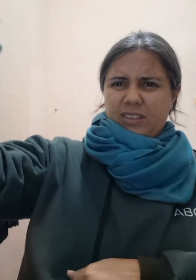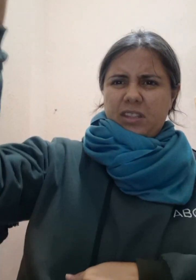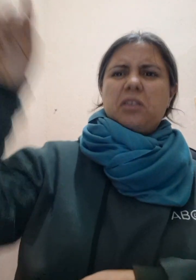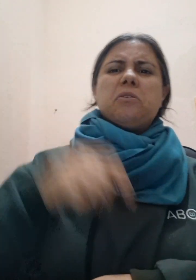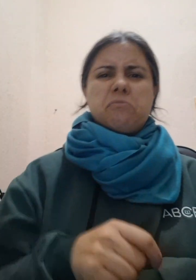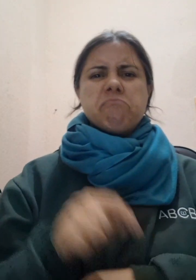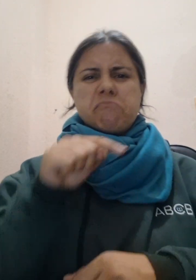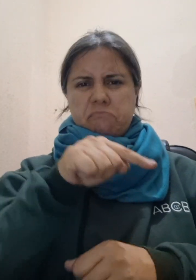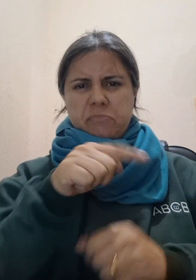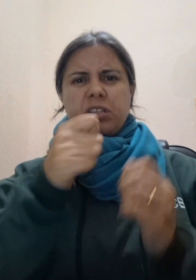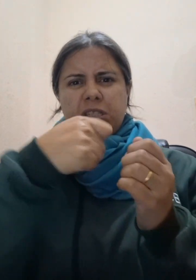Deus